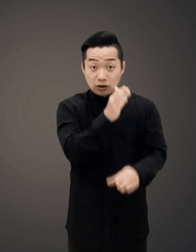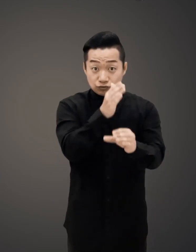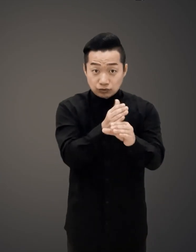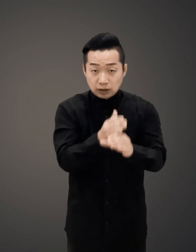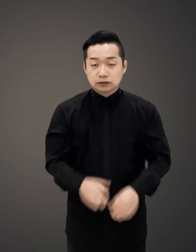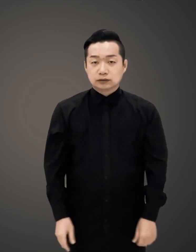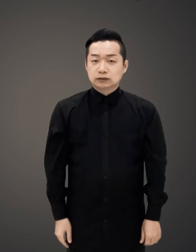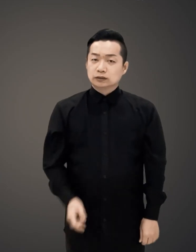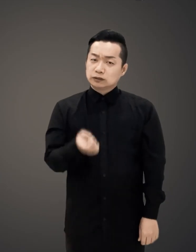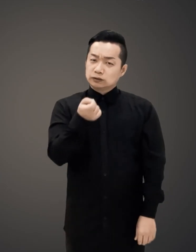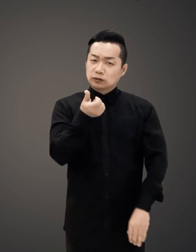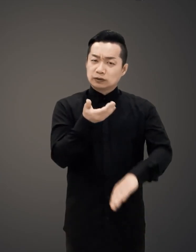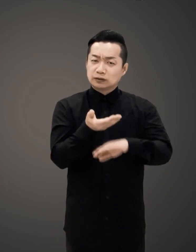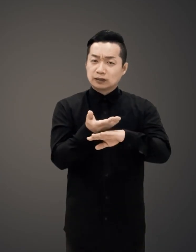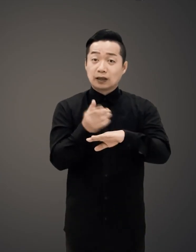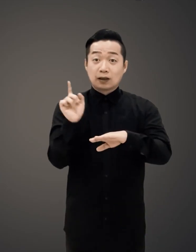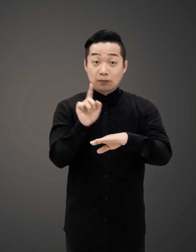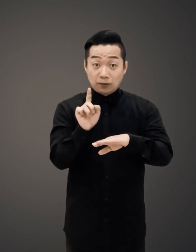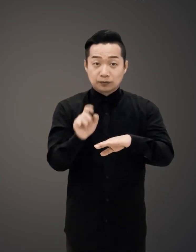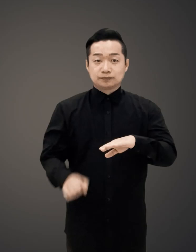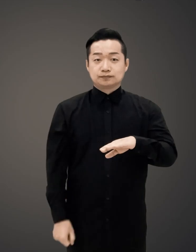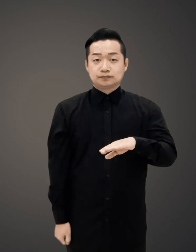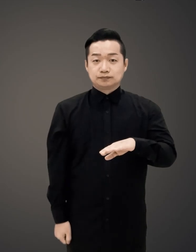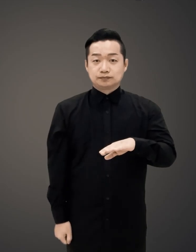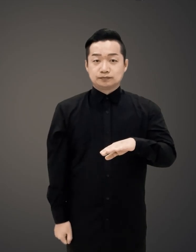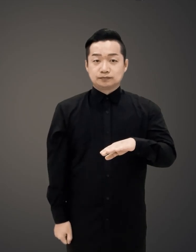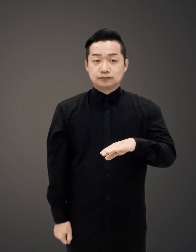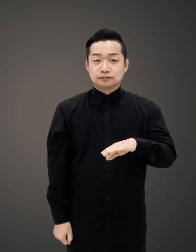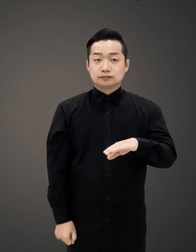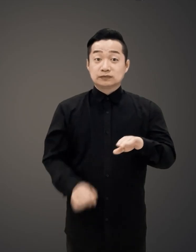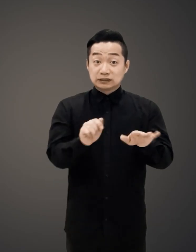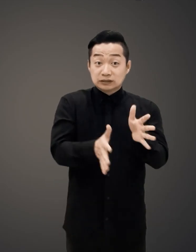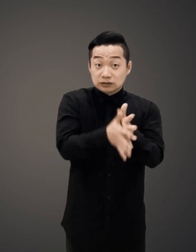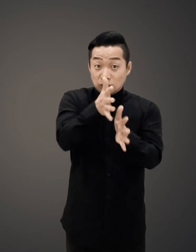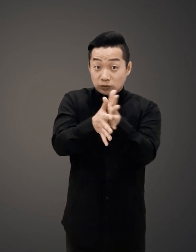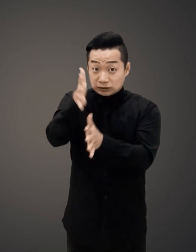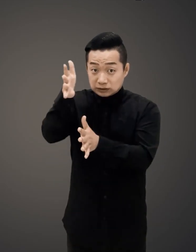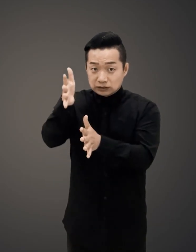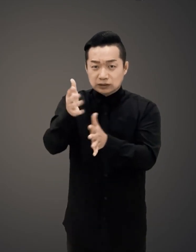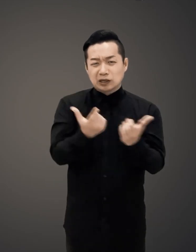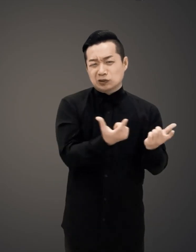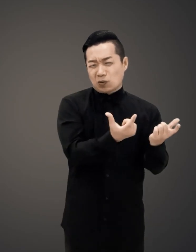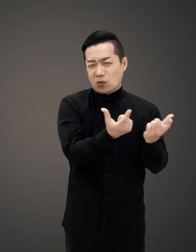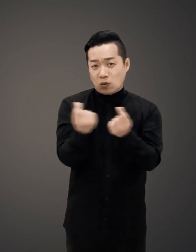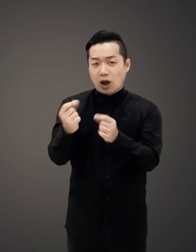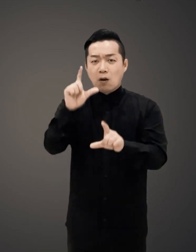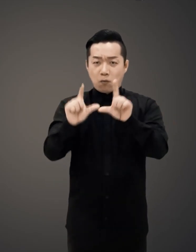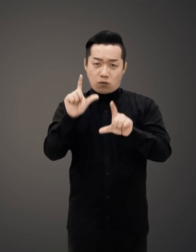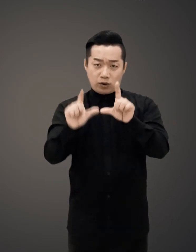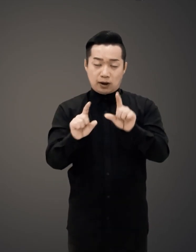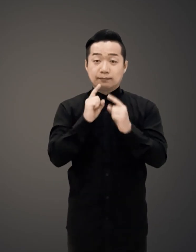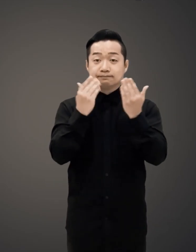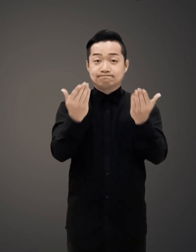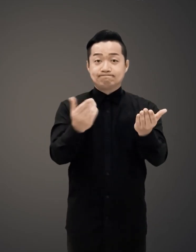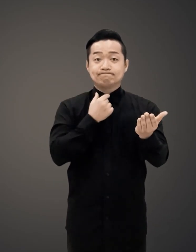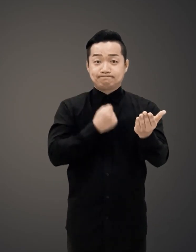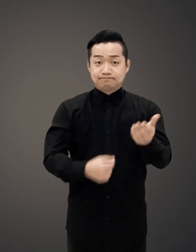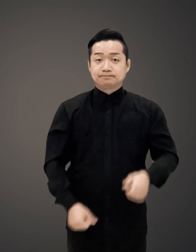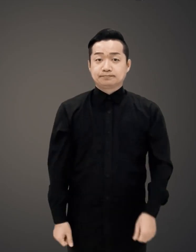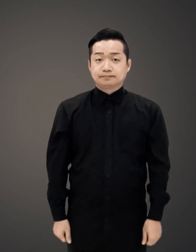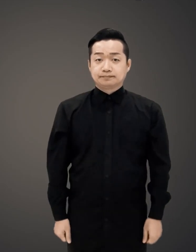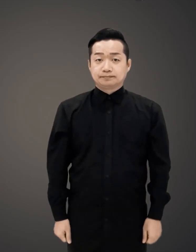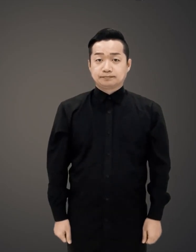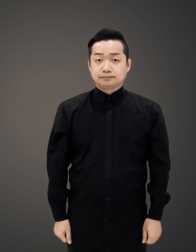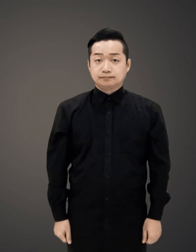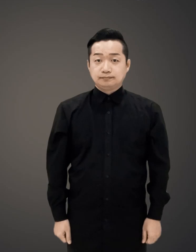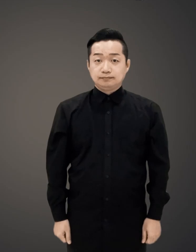속에서 조금 달라진 점이 있다면 아무래도 조금 도시가 획일화되고 있다라는 말씀을 드리고